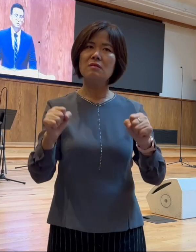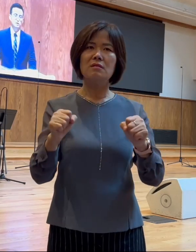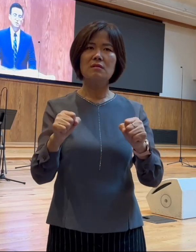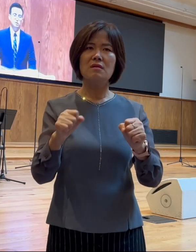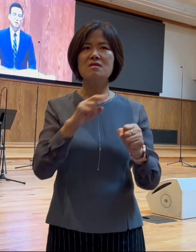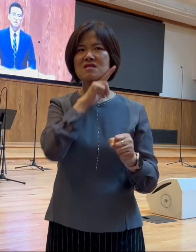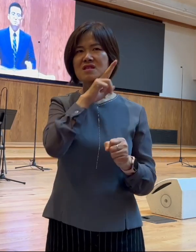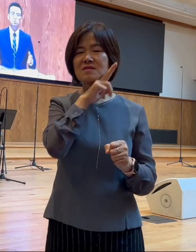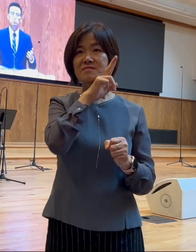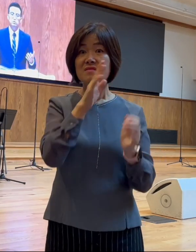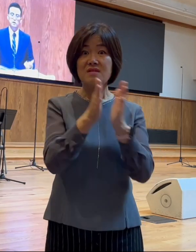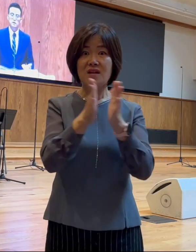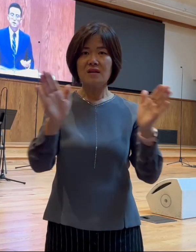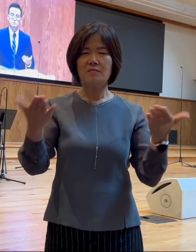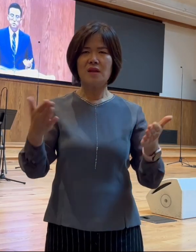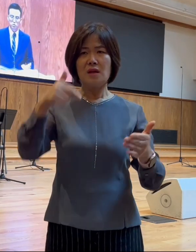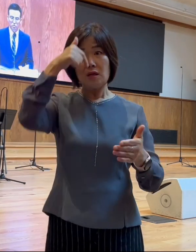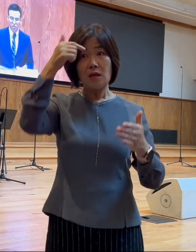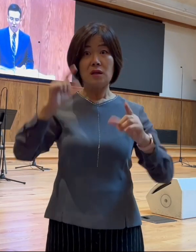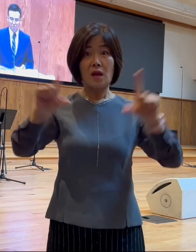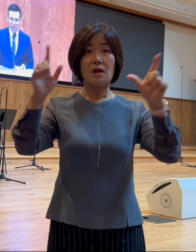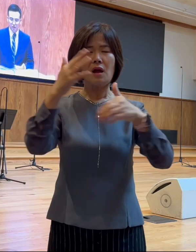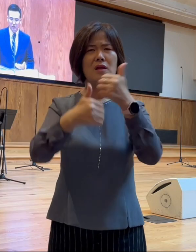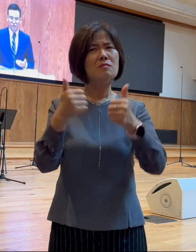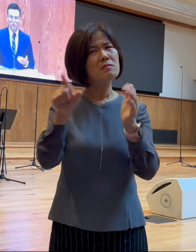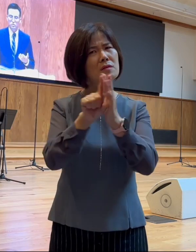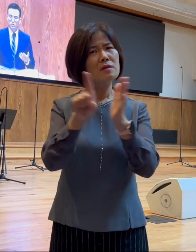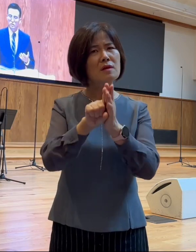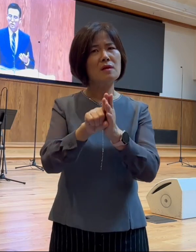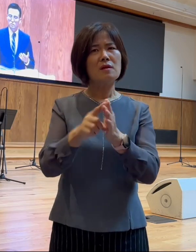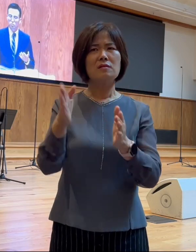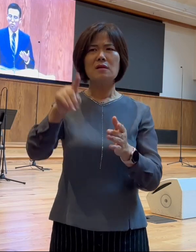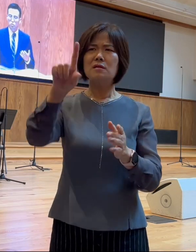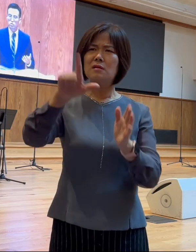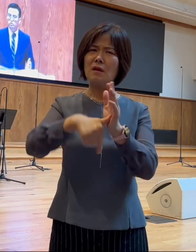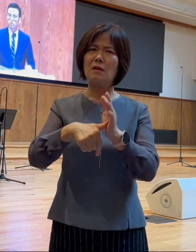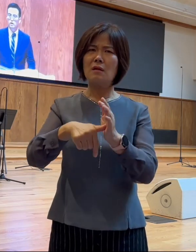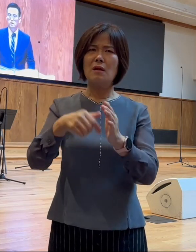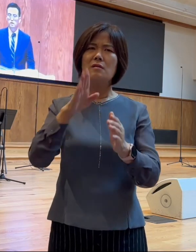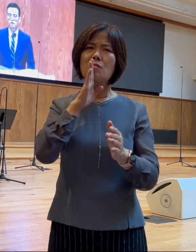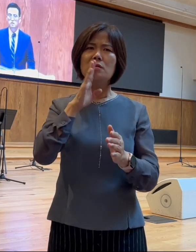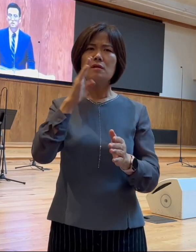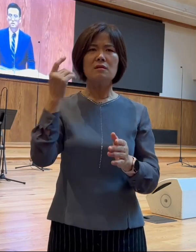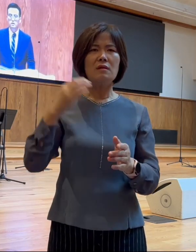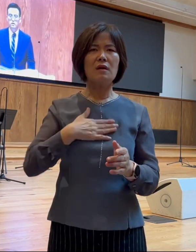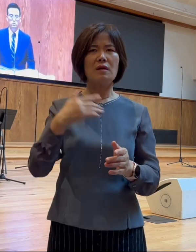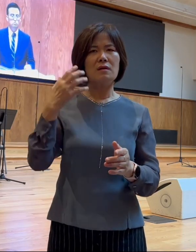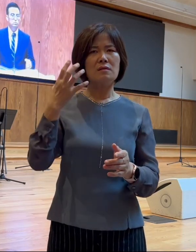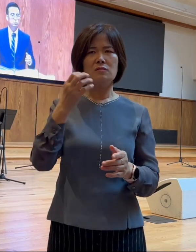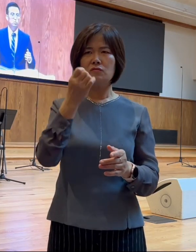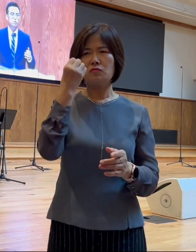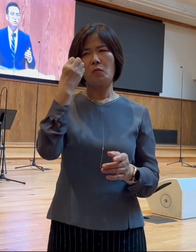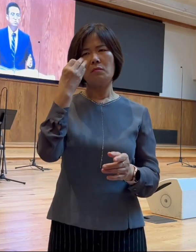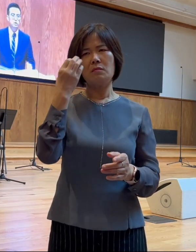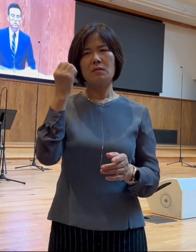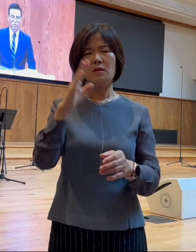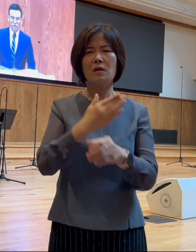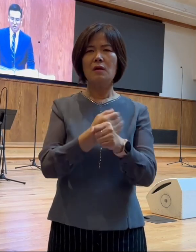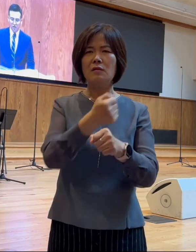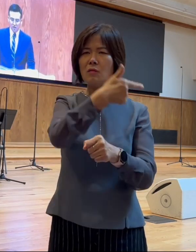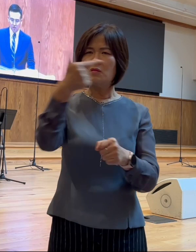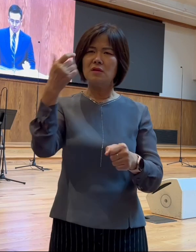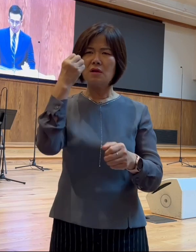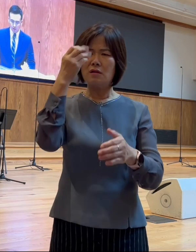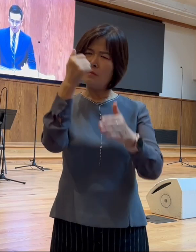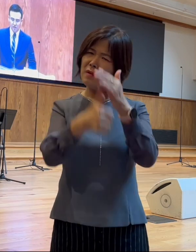갑니다. 예전에는 하나님이 너무 생생하게 믿어졌는데, 그때 내가 잠깐 뭐에 홀렸던 게 아닌가? 내가 너무 종교에 심취했던 게